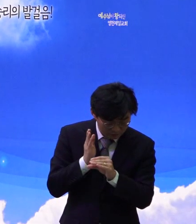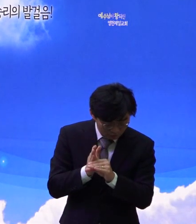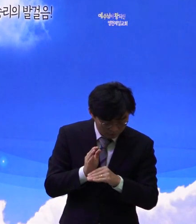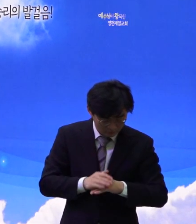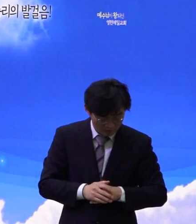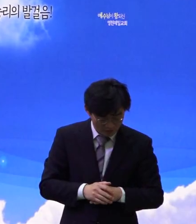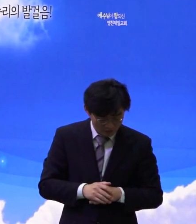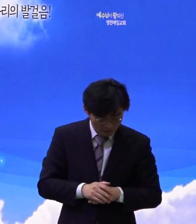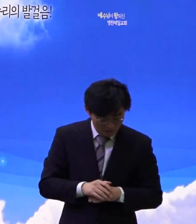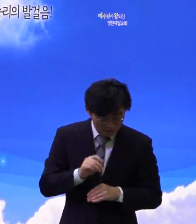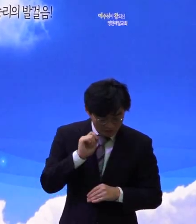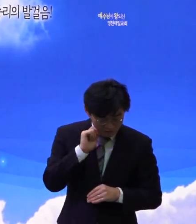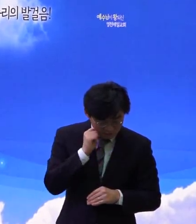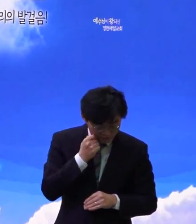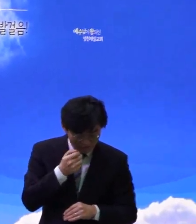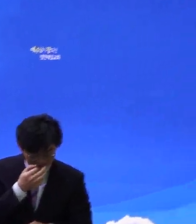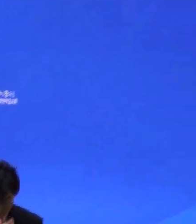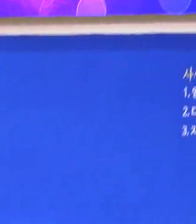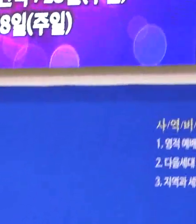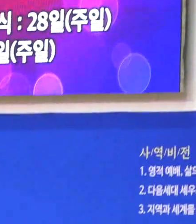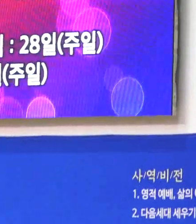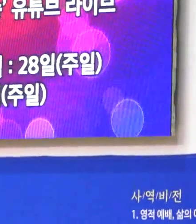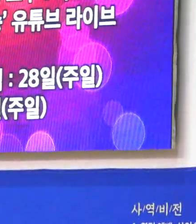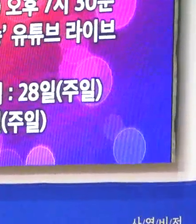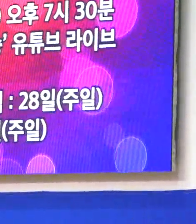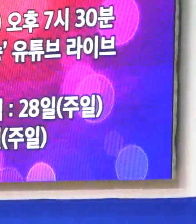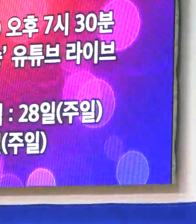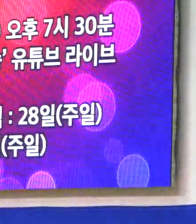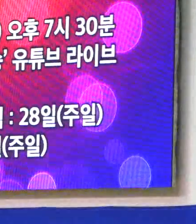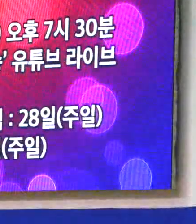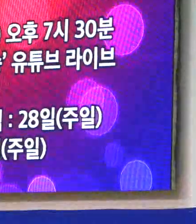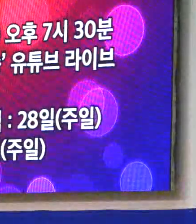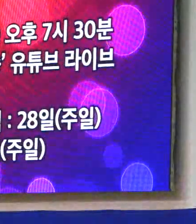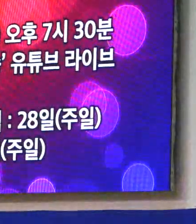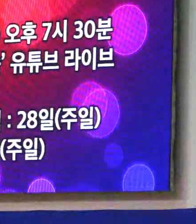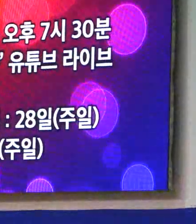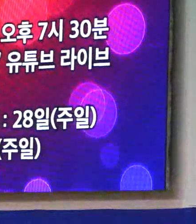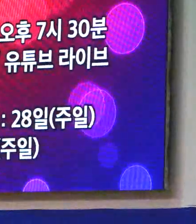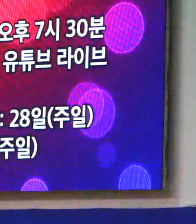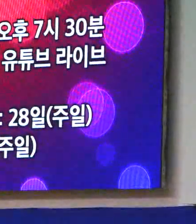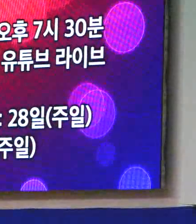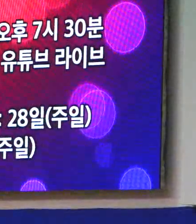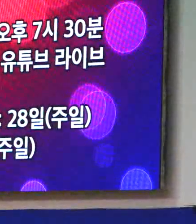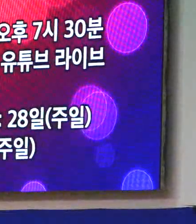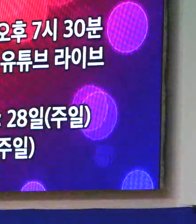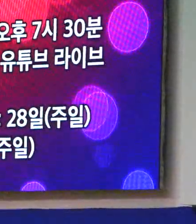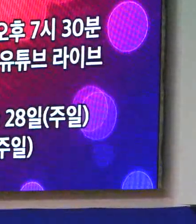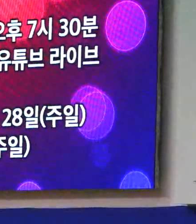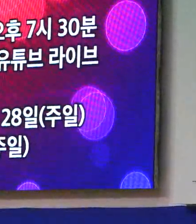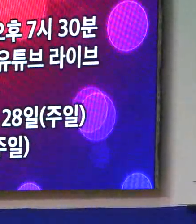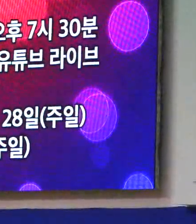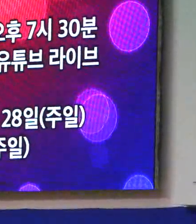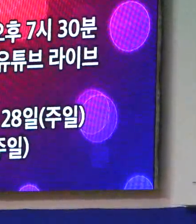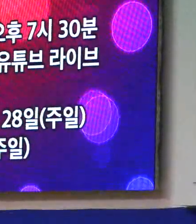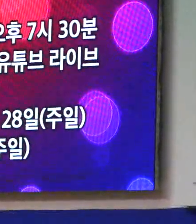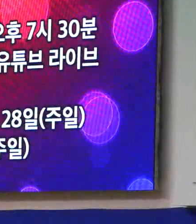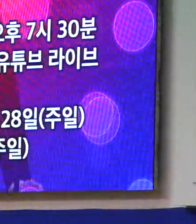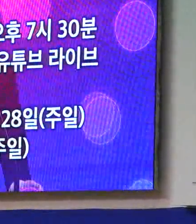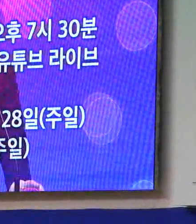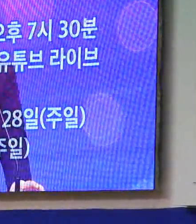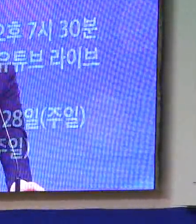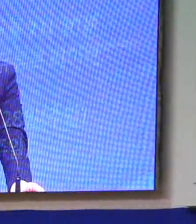어려운 시대에 정말 다음 세대가 중요한 건 여러분들 다 아실 텐데 하나님께서 주신 우리 자녀 손주들도 있지만